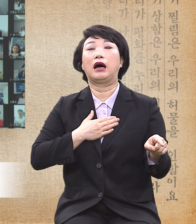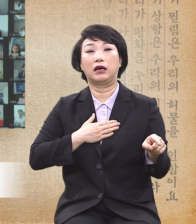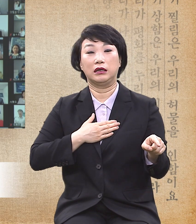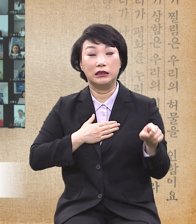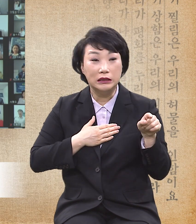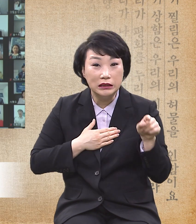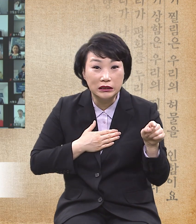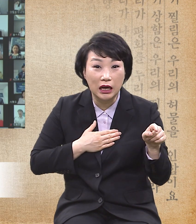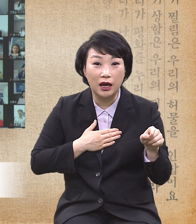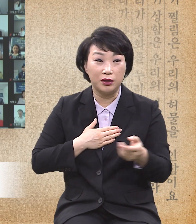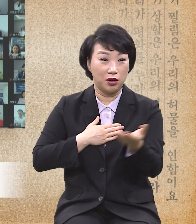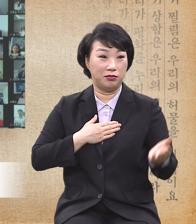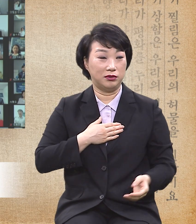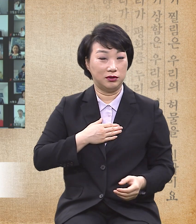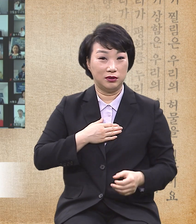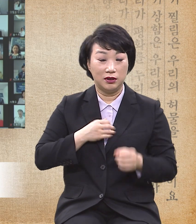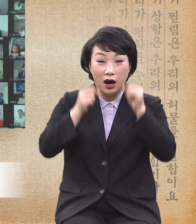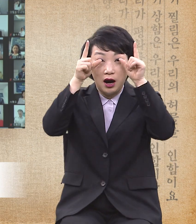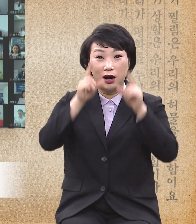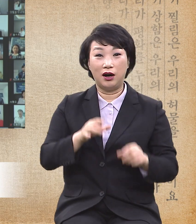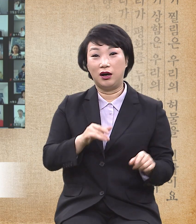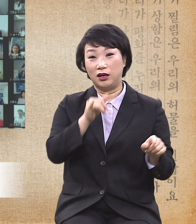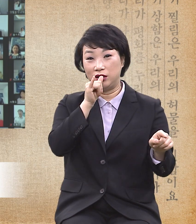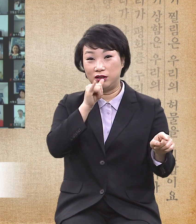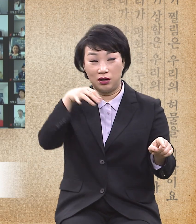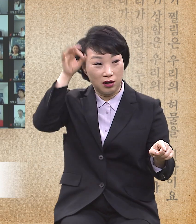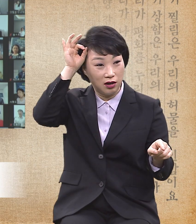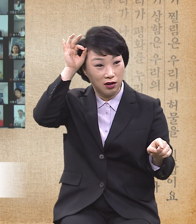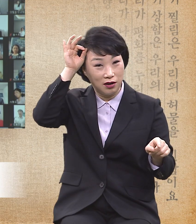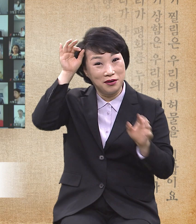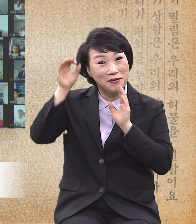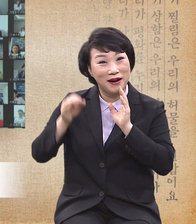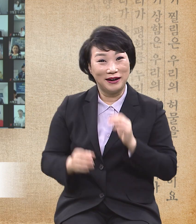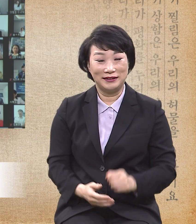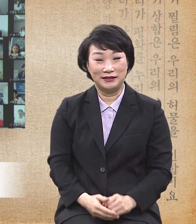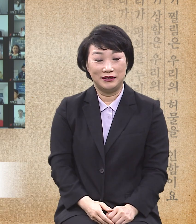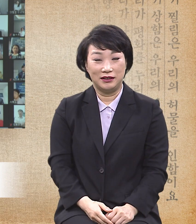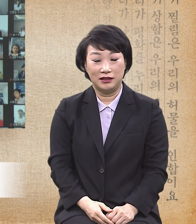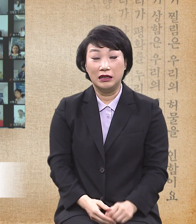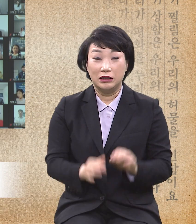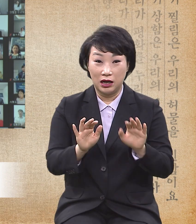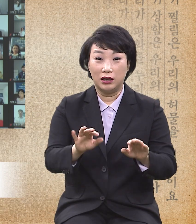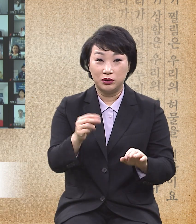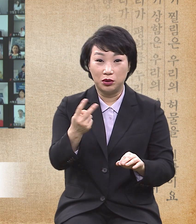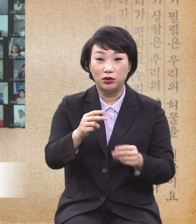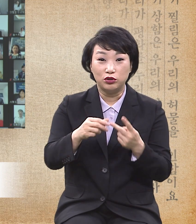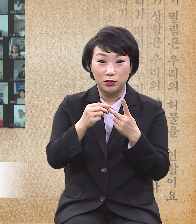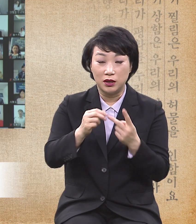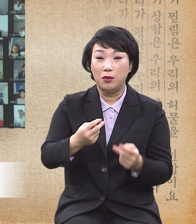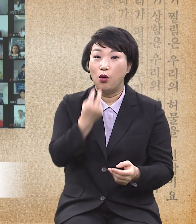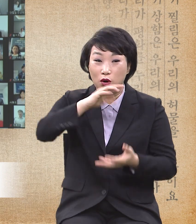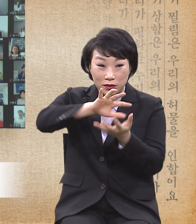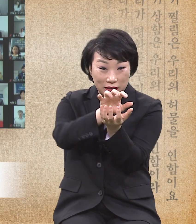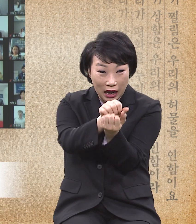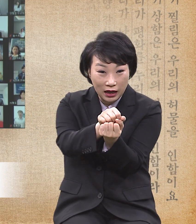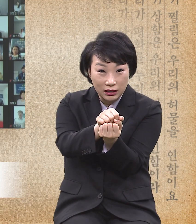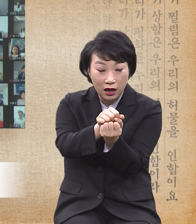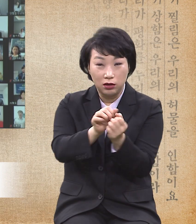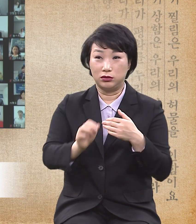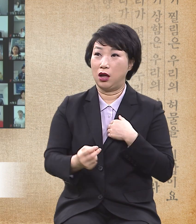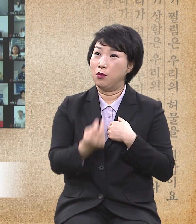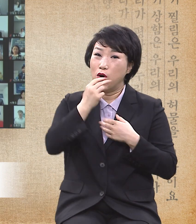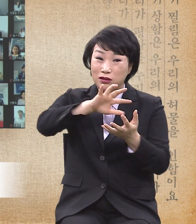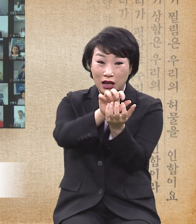것이 얼른 벌써 머릿속에 떠오르지 않습니까? 목숨을 다하고 내가